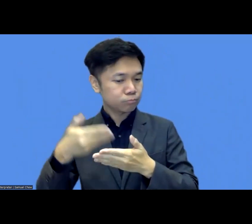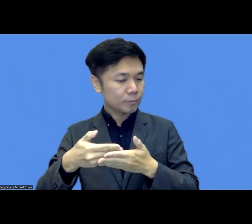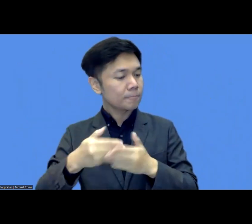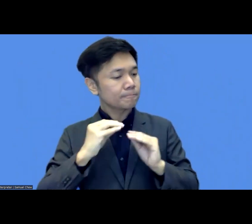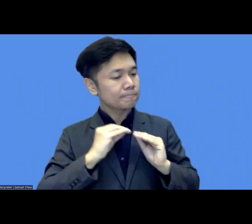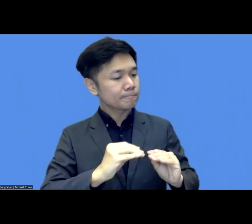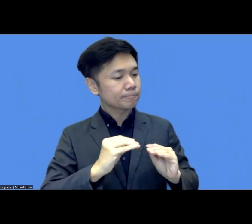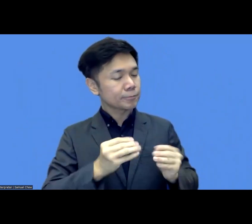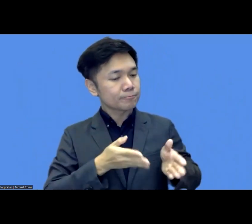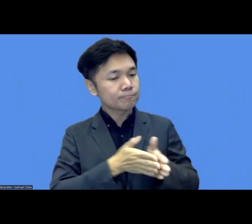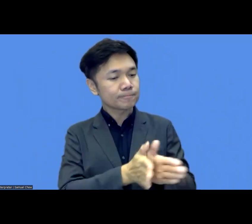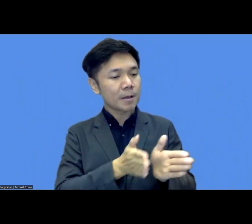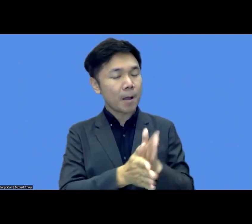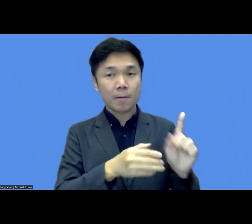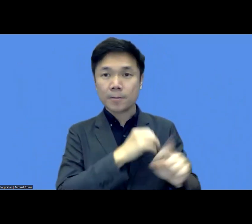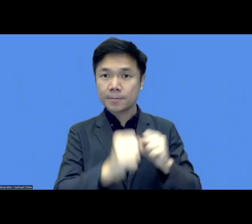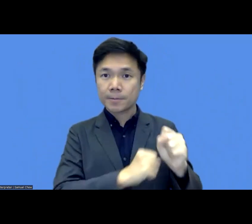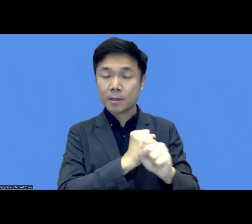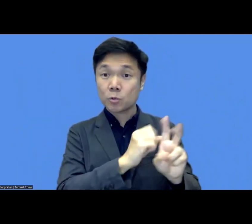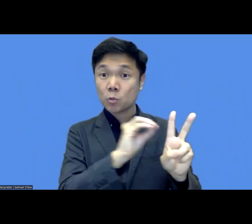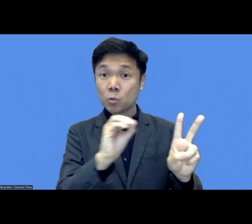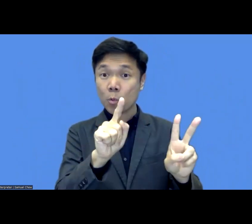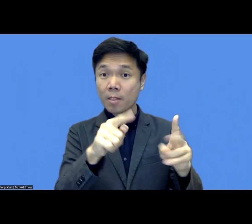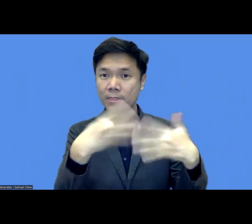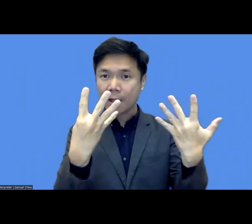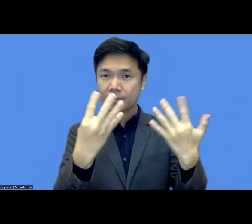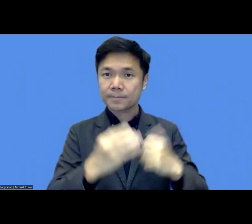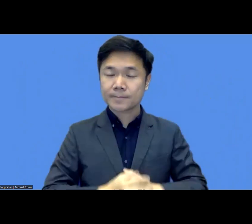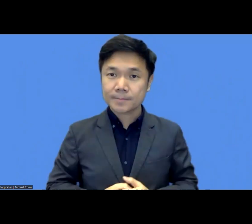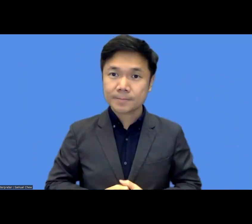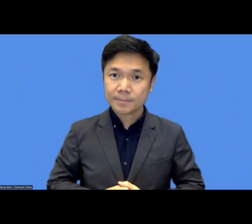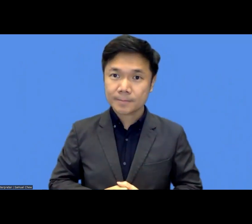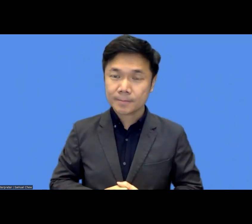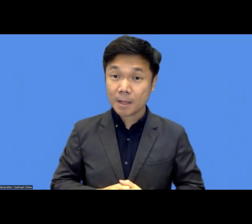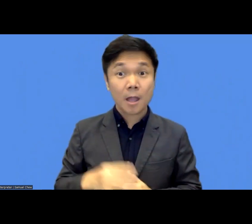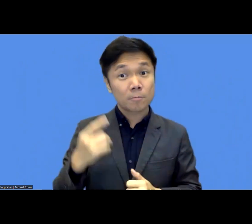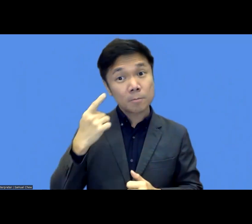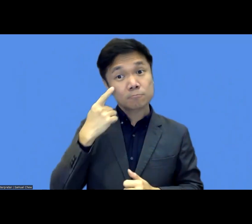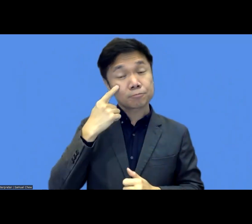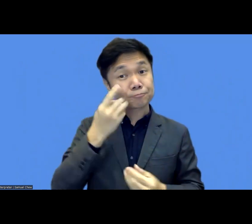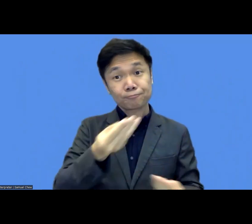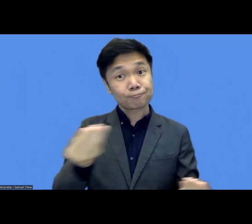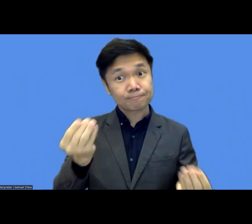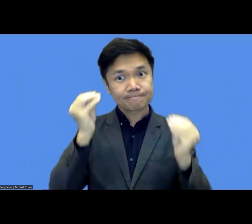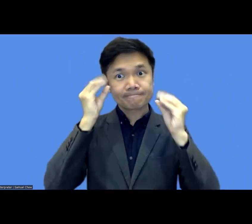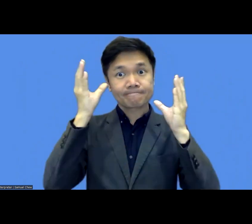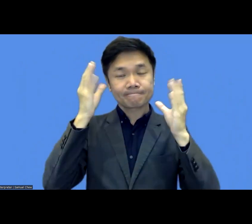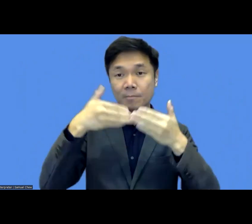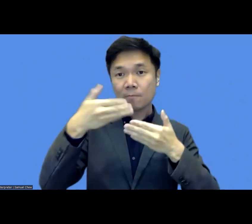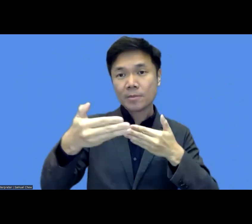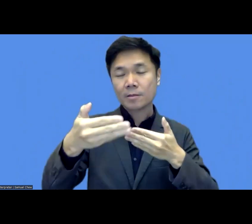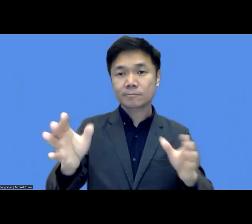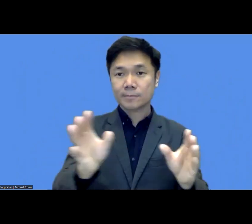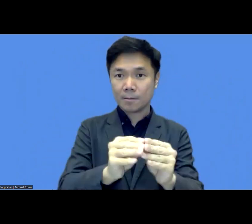especialmente del año 2019 y a lo mejor de algunas ideas para el foro futuro.